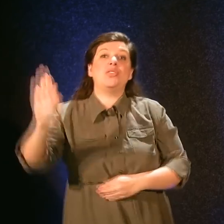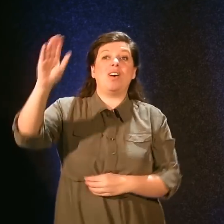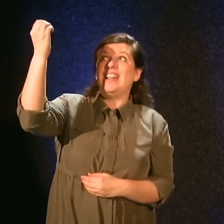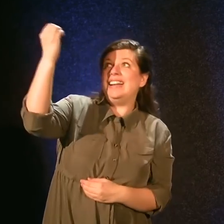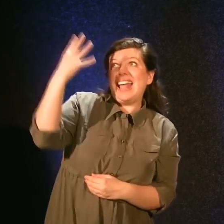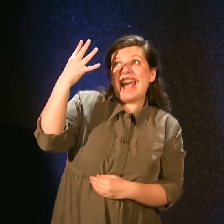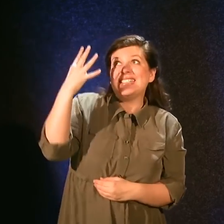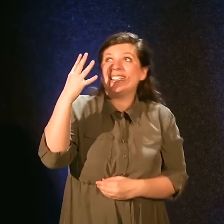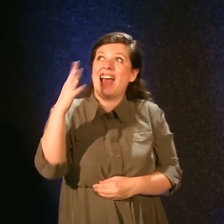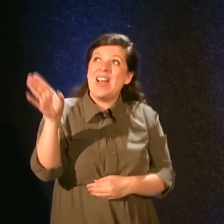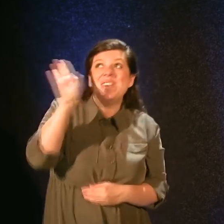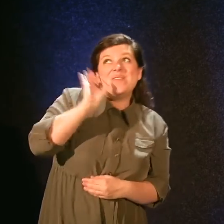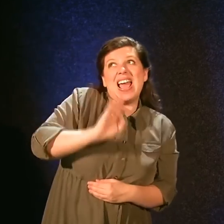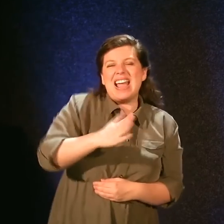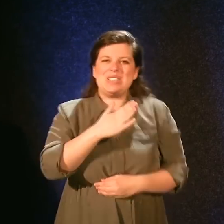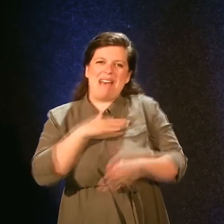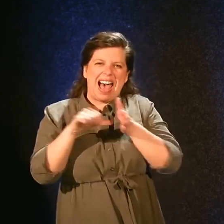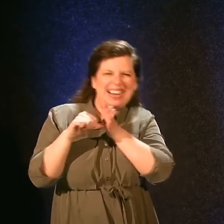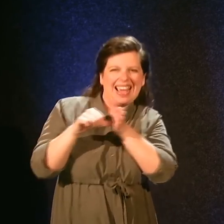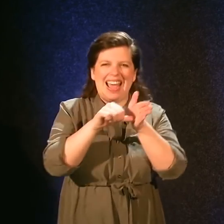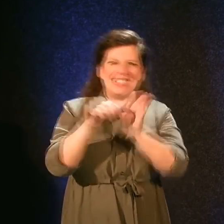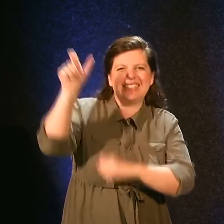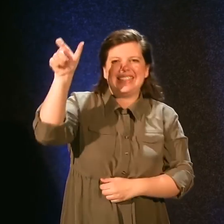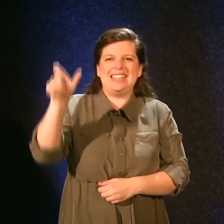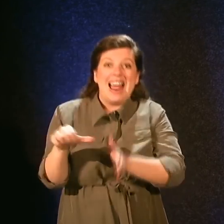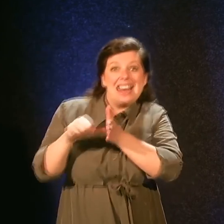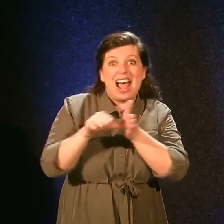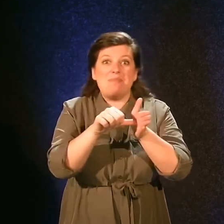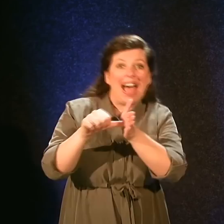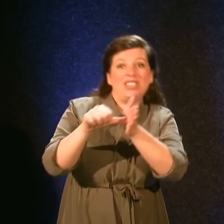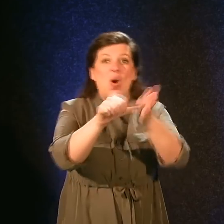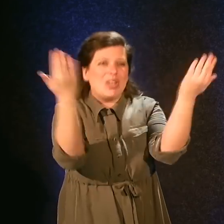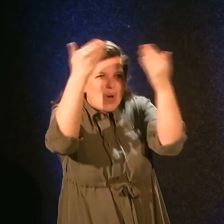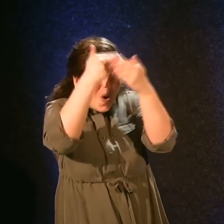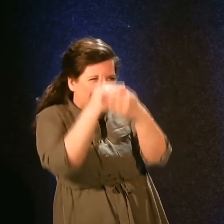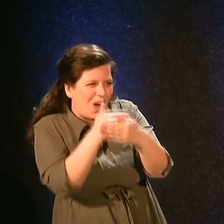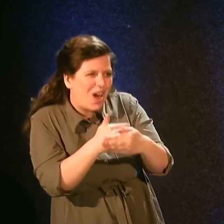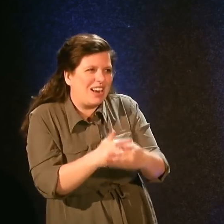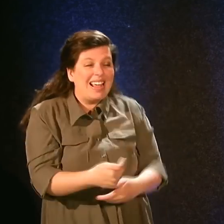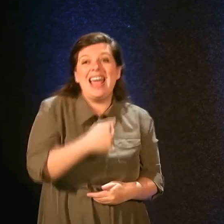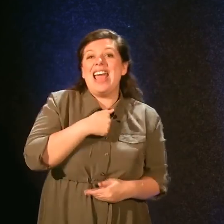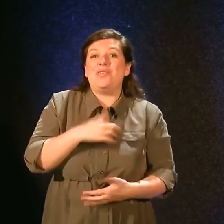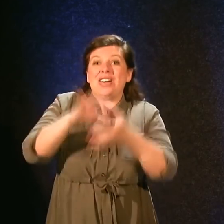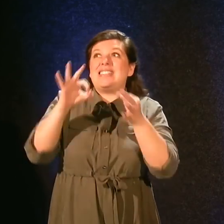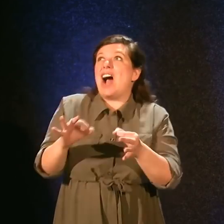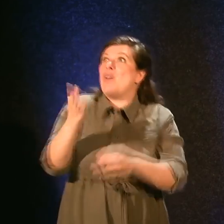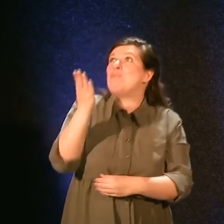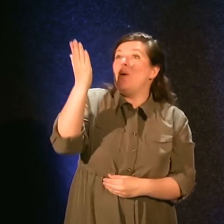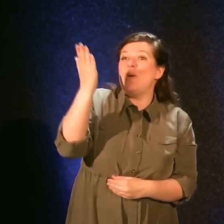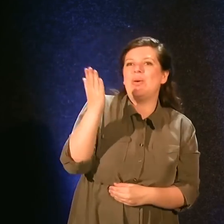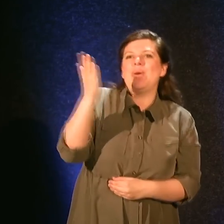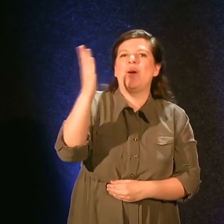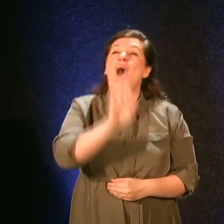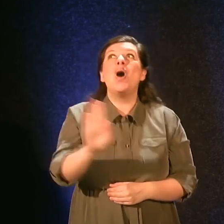God van licht, wees mijn gids, leid mij door het donker, ik vertrouw op